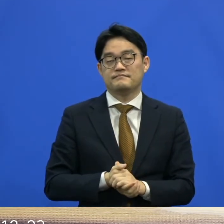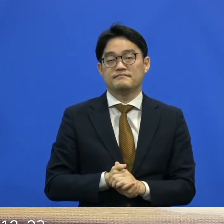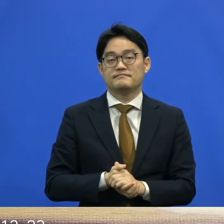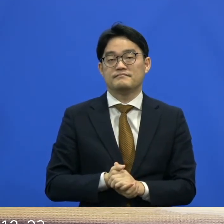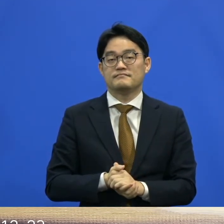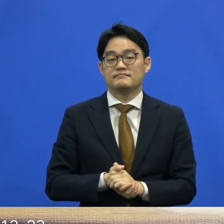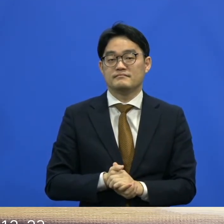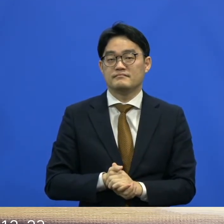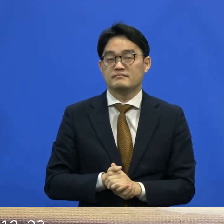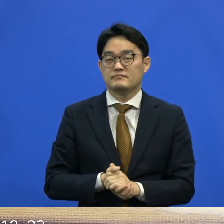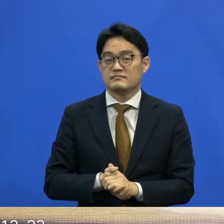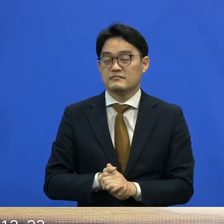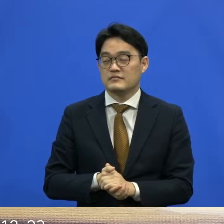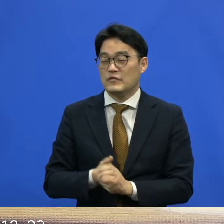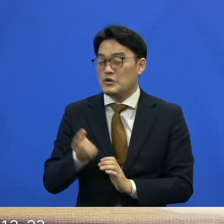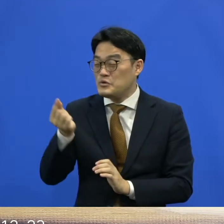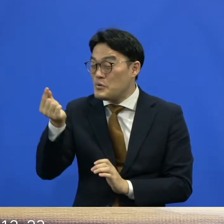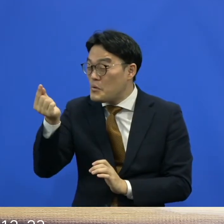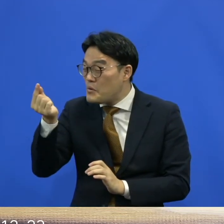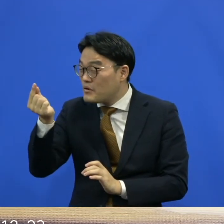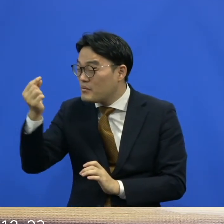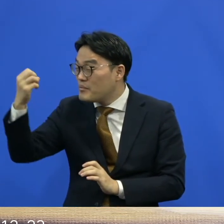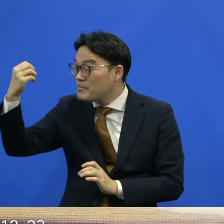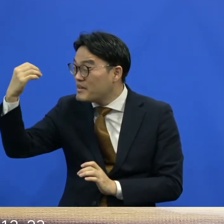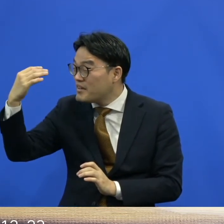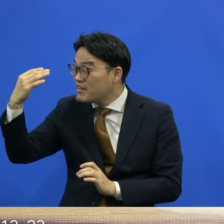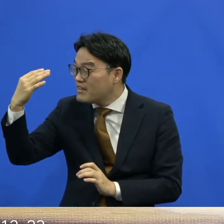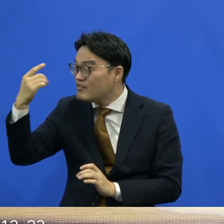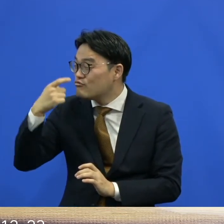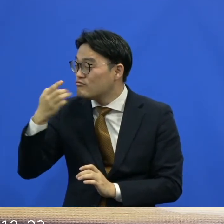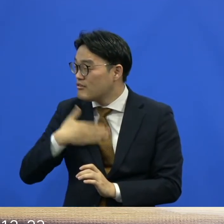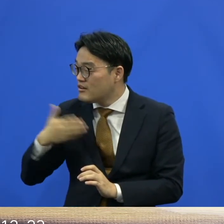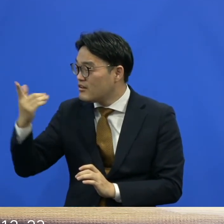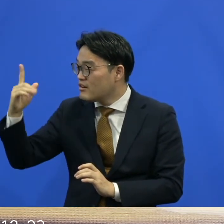꺼져버리니까 칠흑같이 어두운 밤이 됩니다.